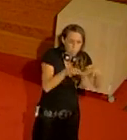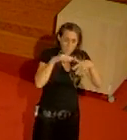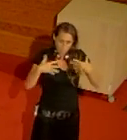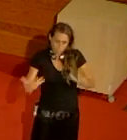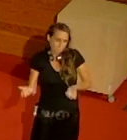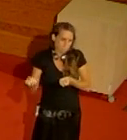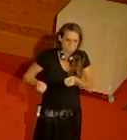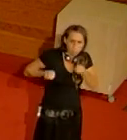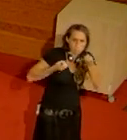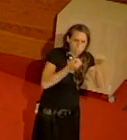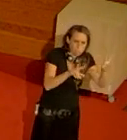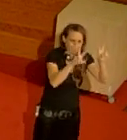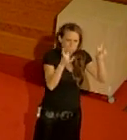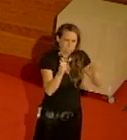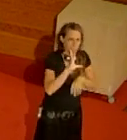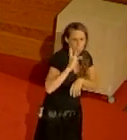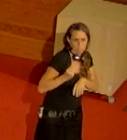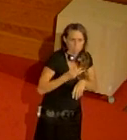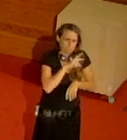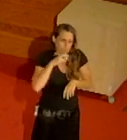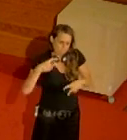etapalestina reneta Israel